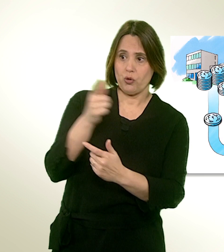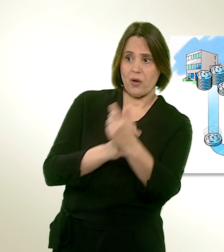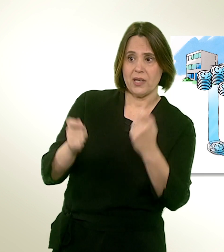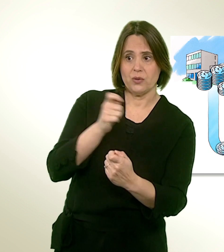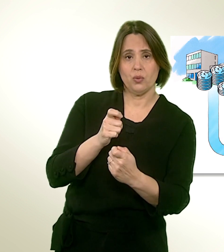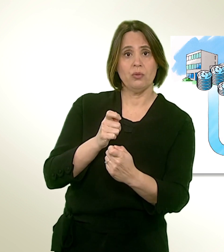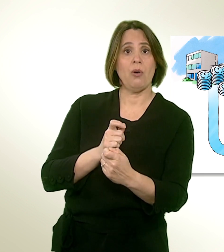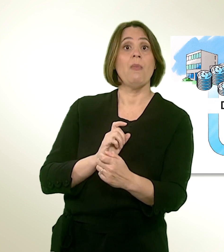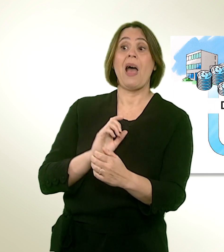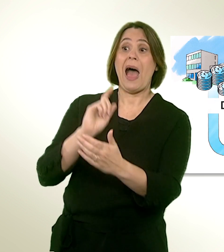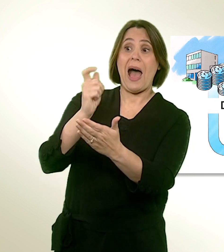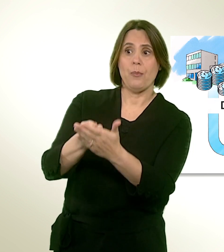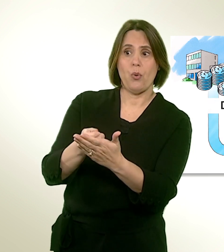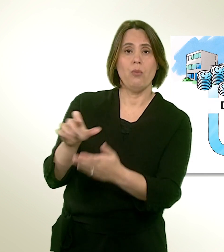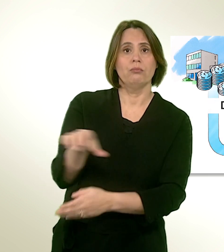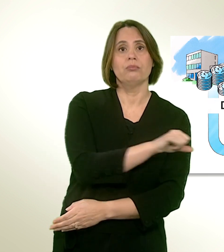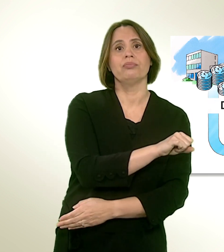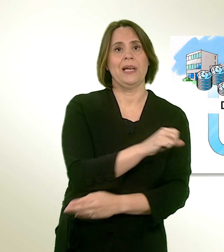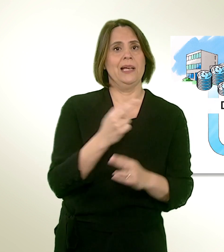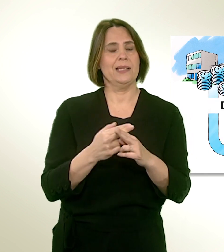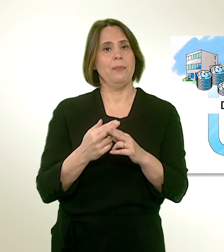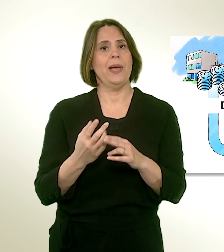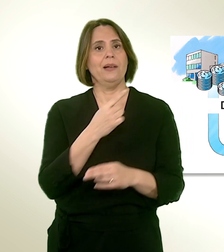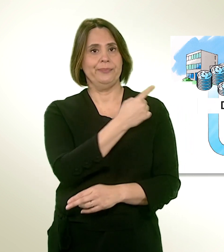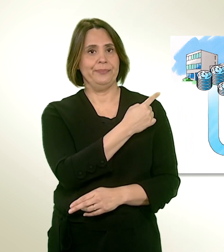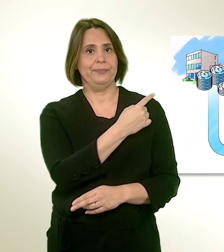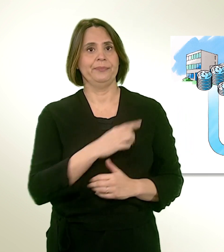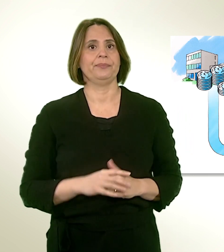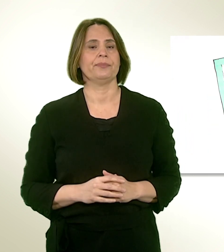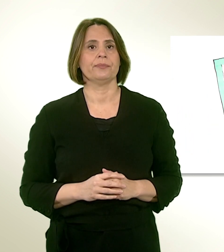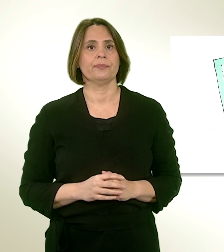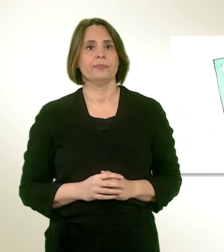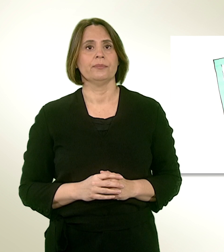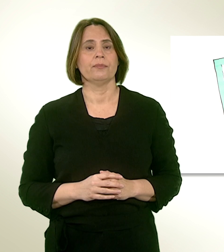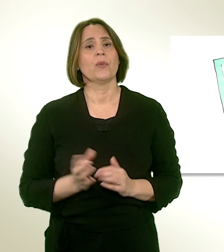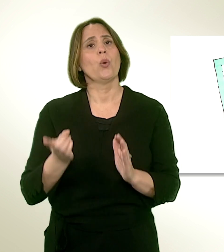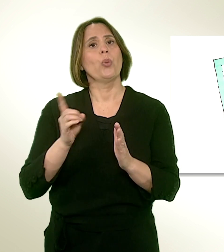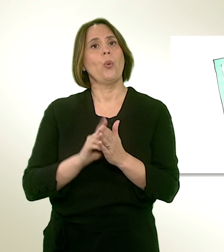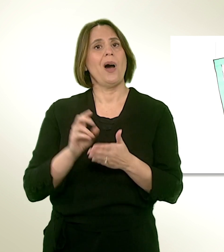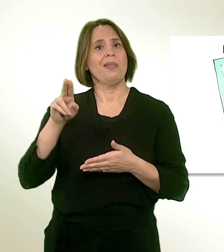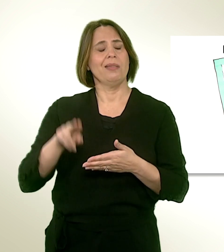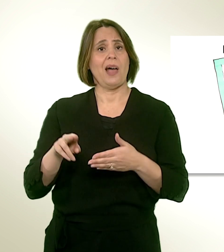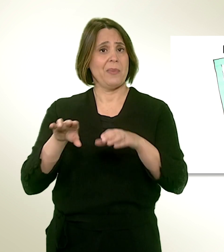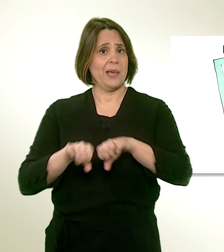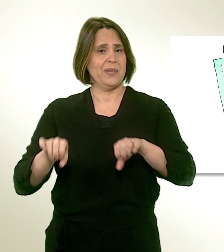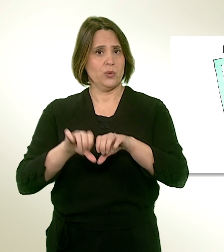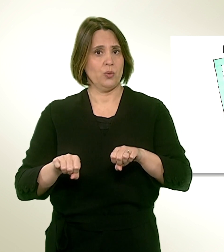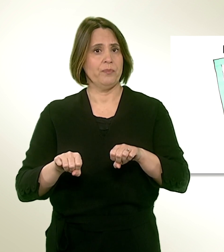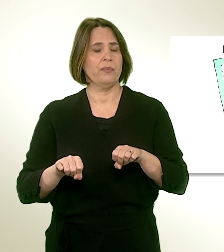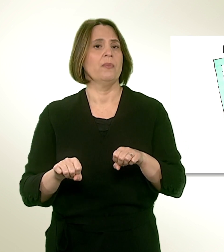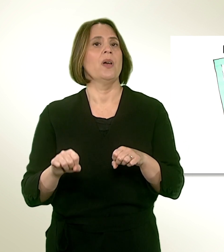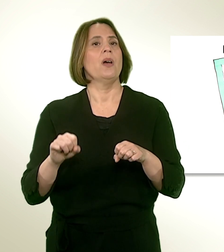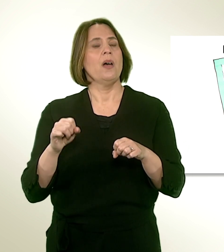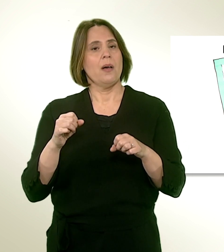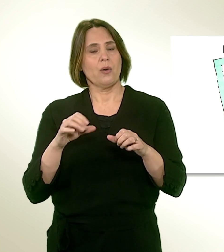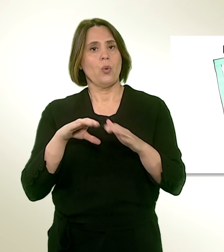valeur de ces actions, que l'on appelle le droit de timbre d'émission. Le droit de timbre d'émission est l'un des trois droits